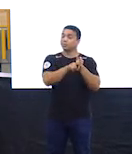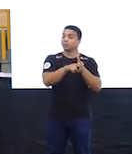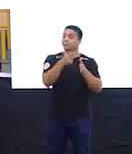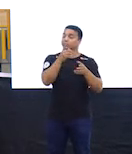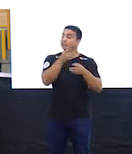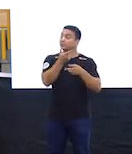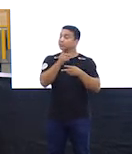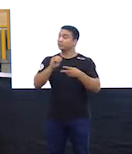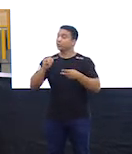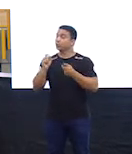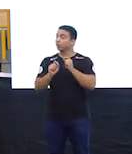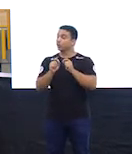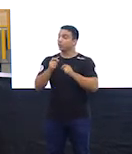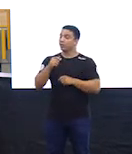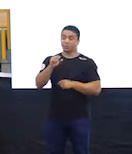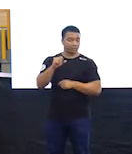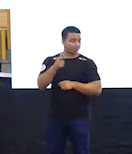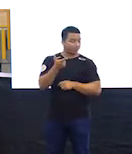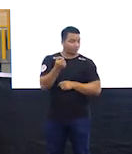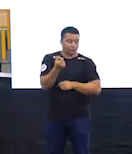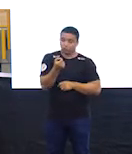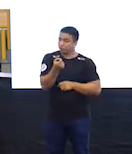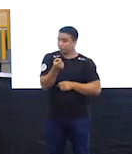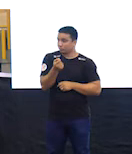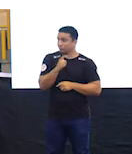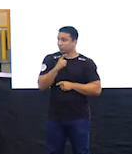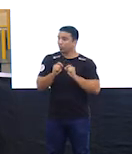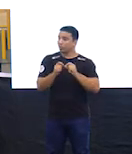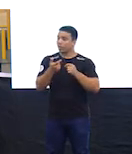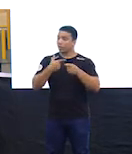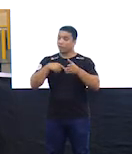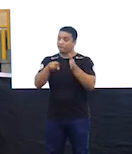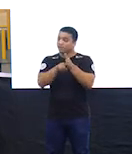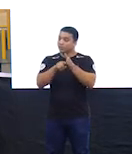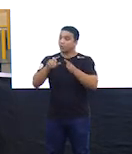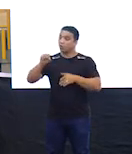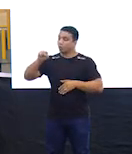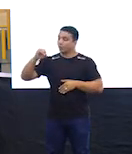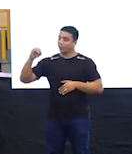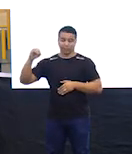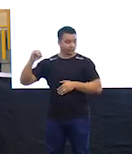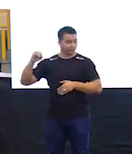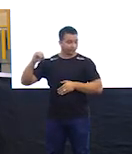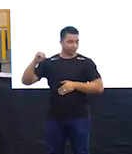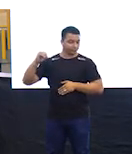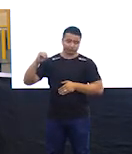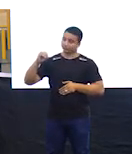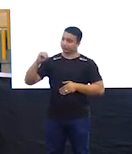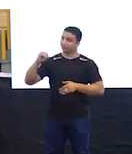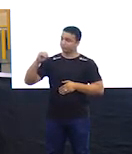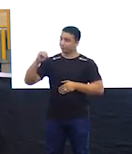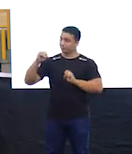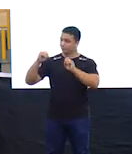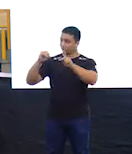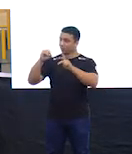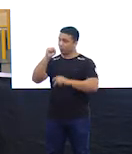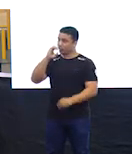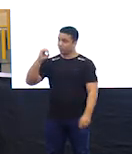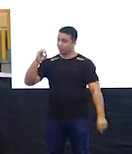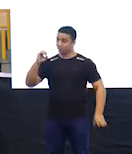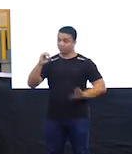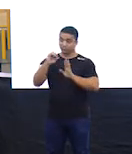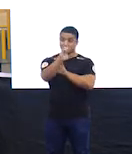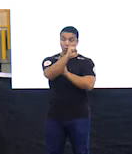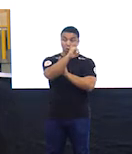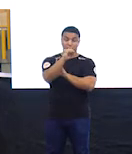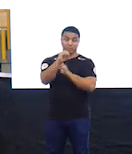20% de 100? 20. Aí eu faço o quê? Tiro 20, cai para quanto? 80.